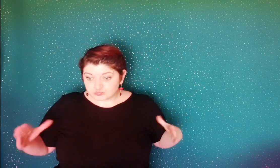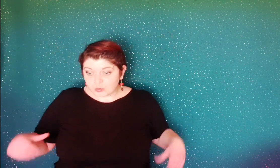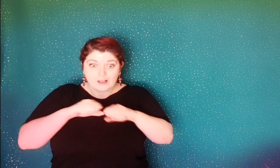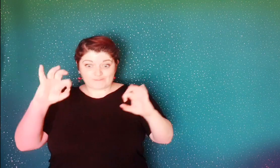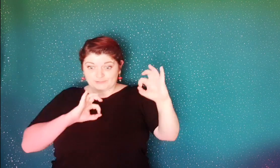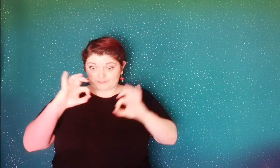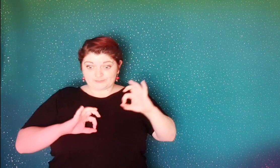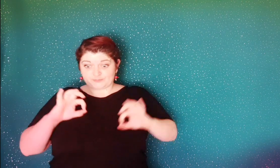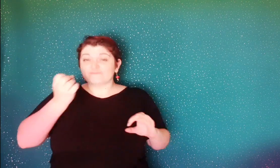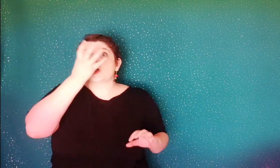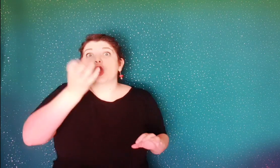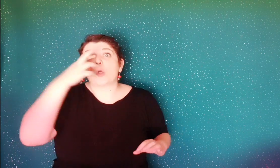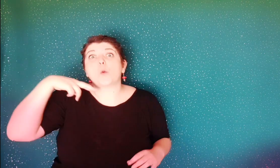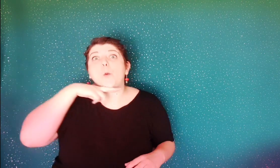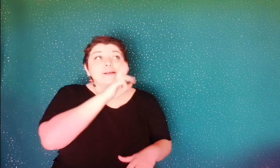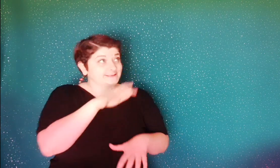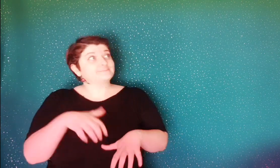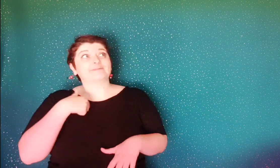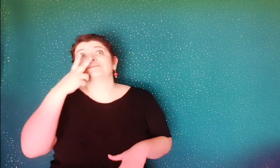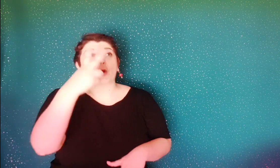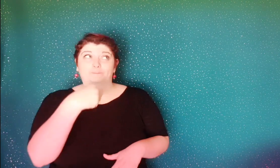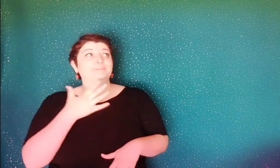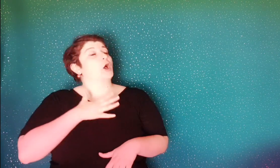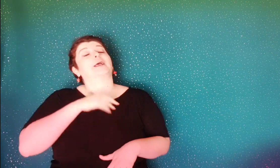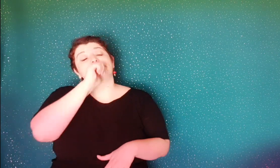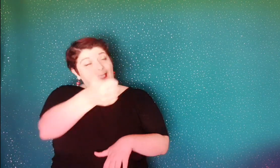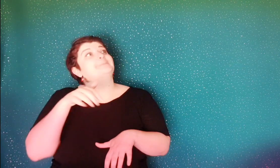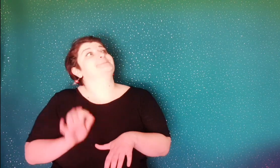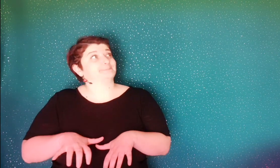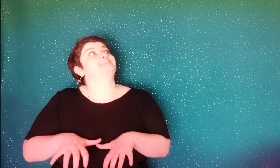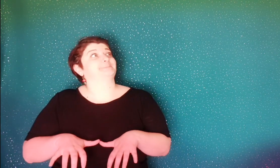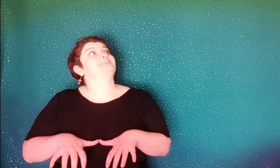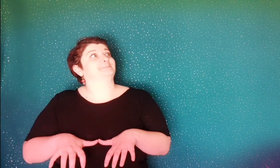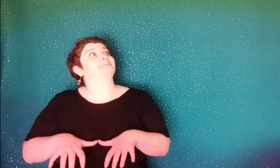pois rose avec des fleurs, et je n'ai pas eu peur non plus.